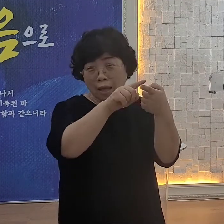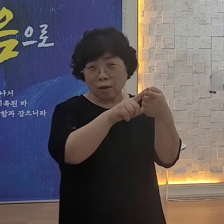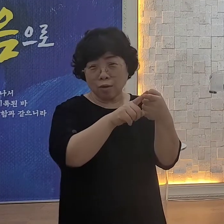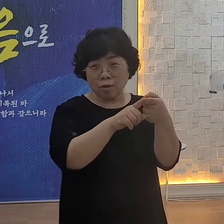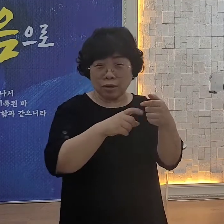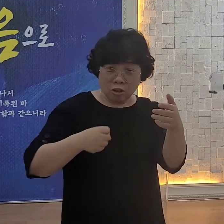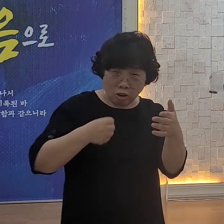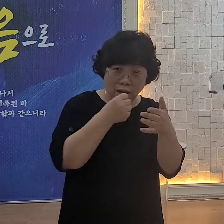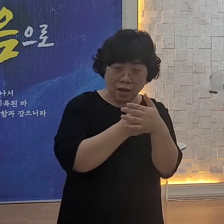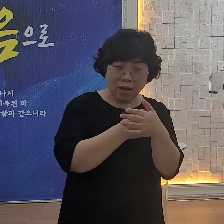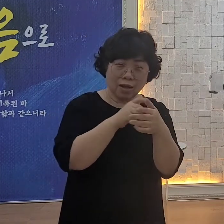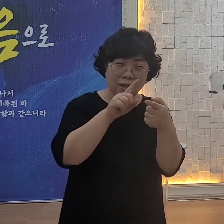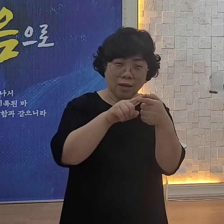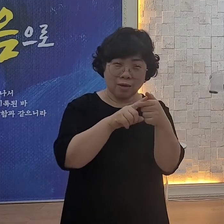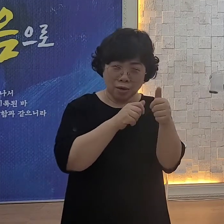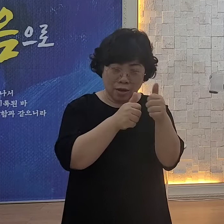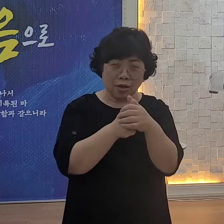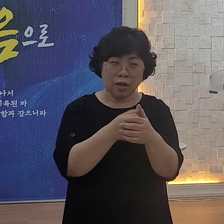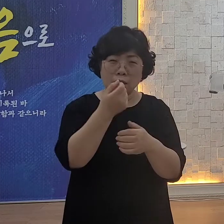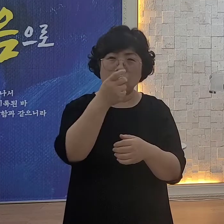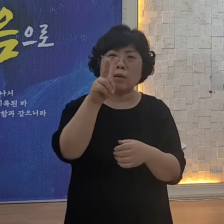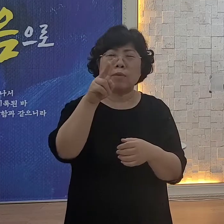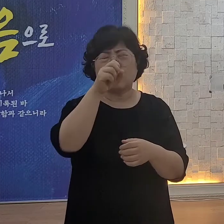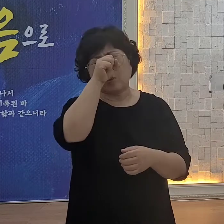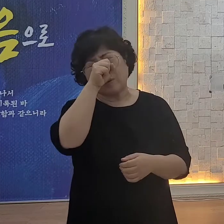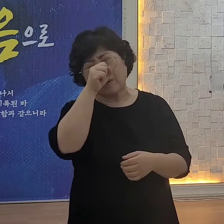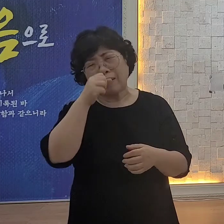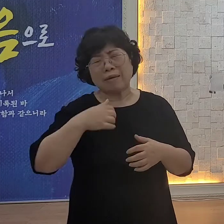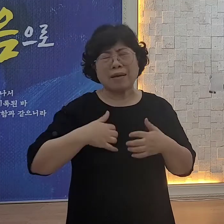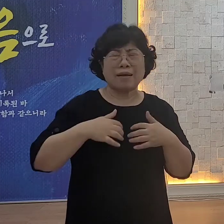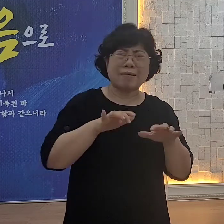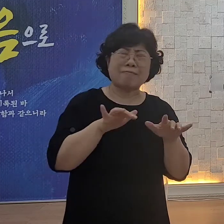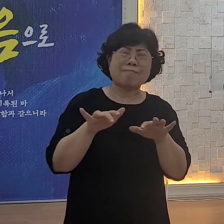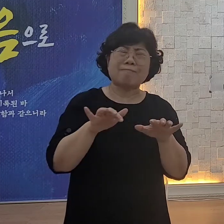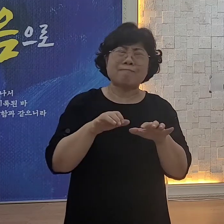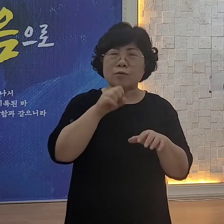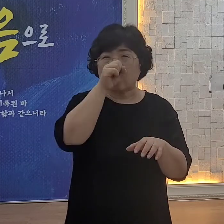하는데 여러분, TV 좋아하고 게임 좋아하는데 그거 그냥 마음껏